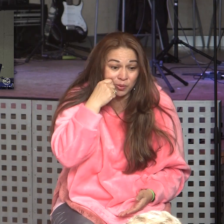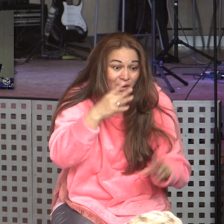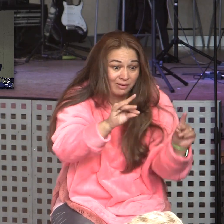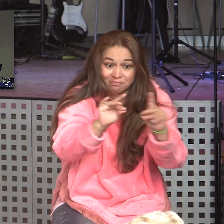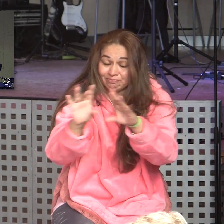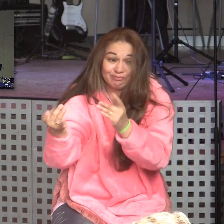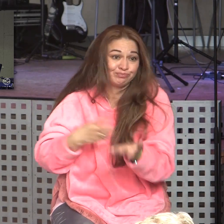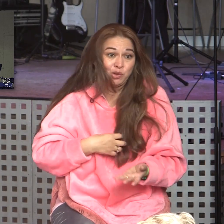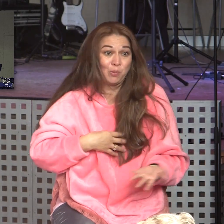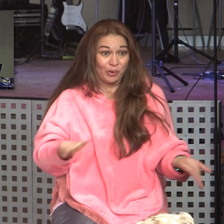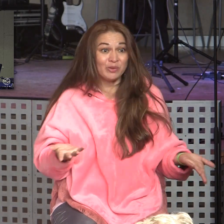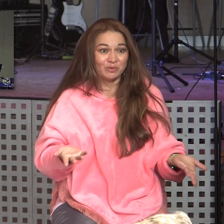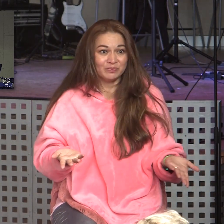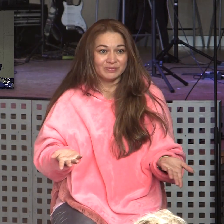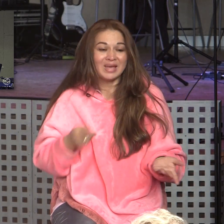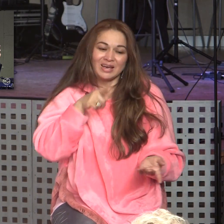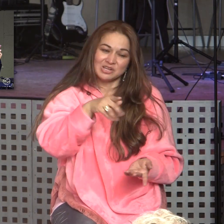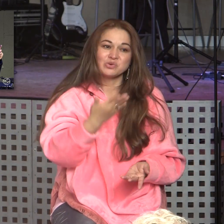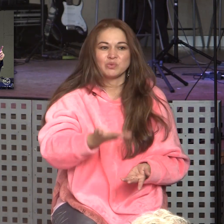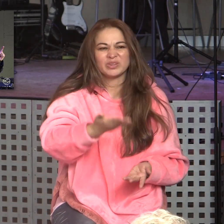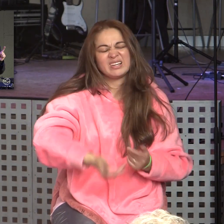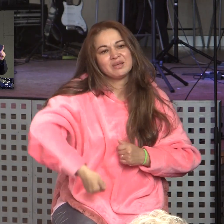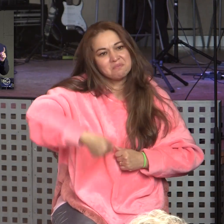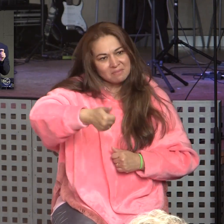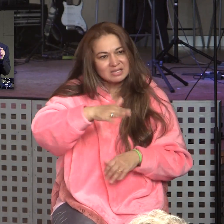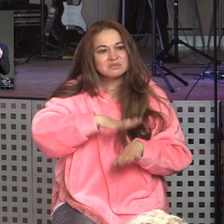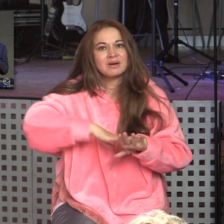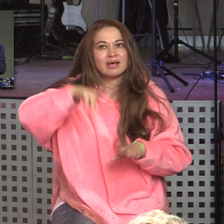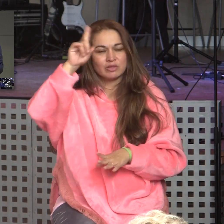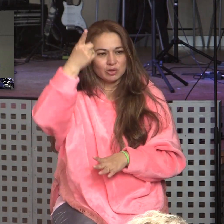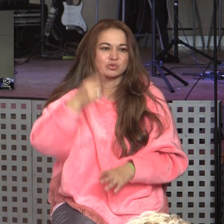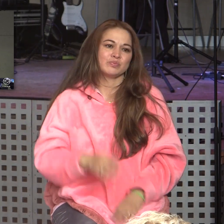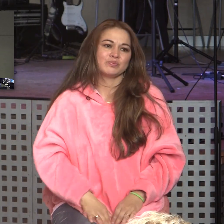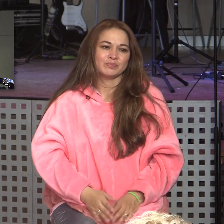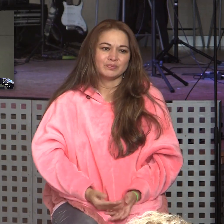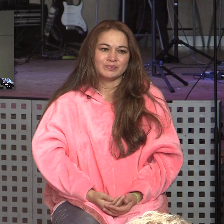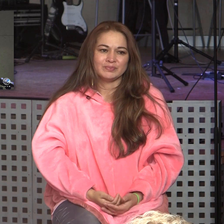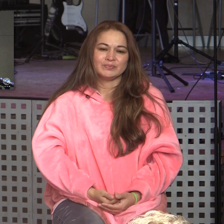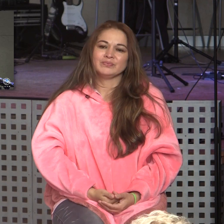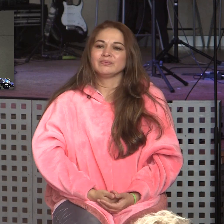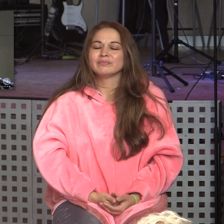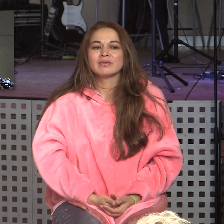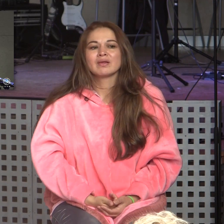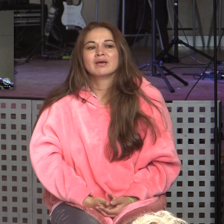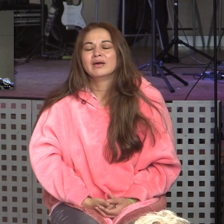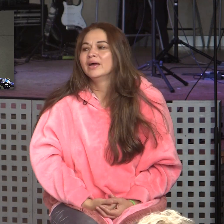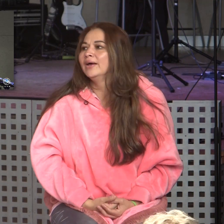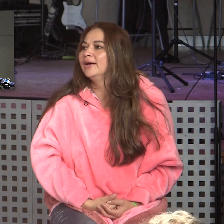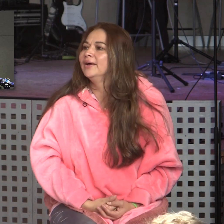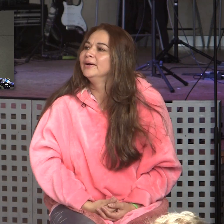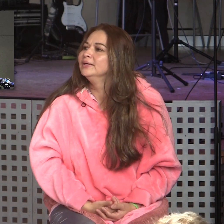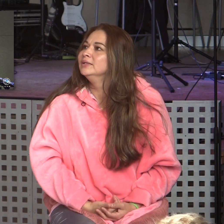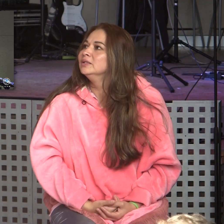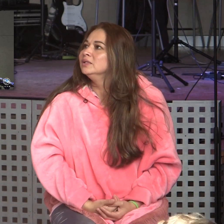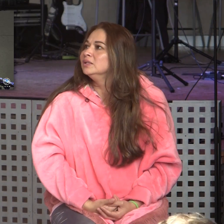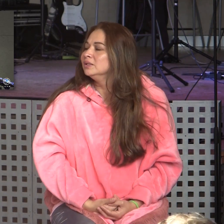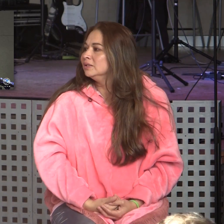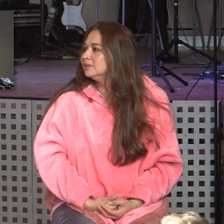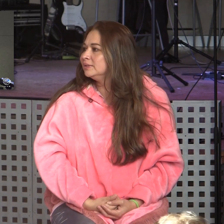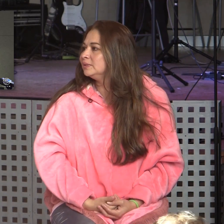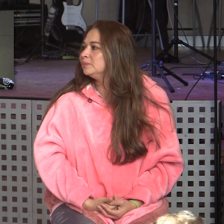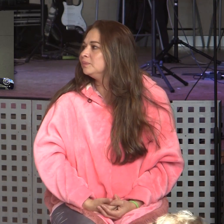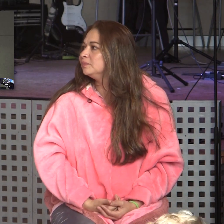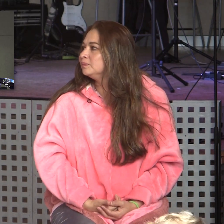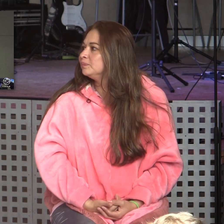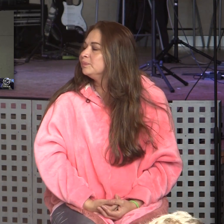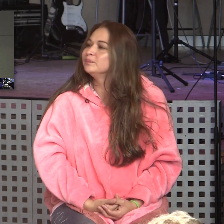ejemplo, yo creo que bastante significativo, de una persona como fue